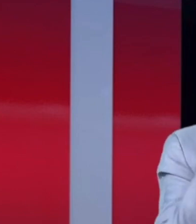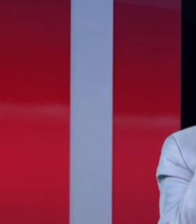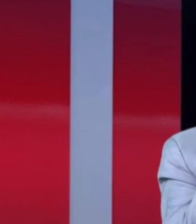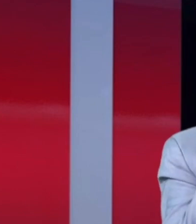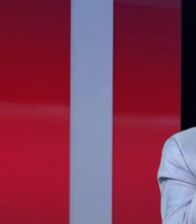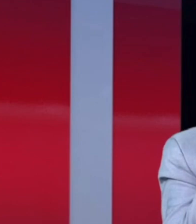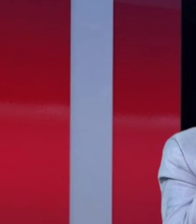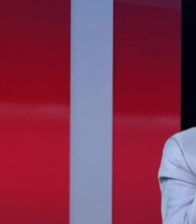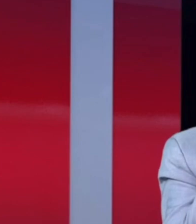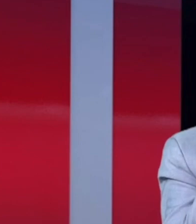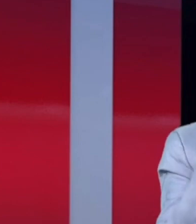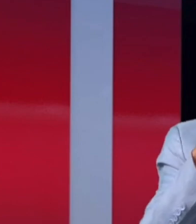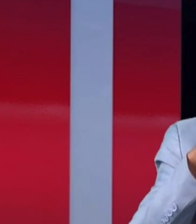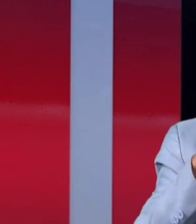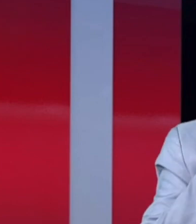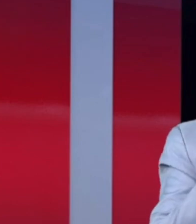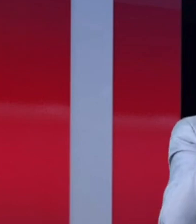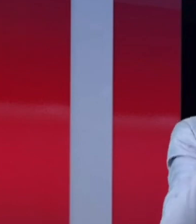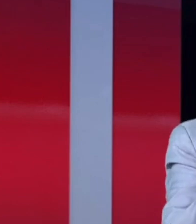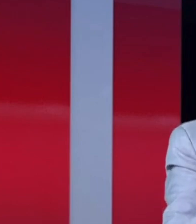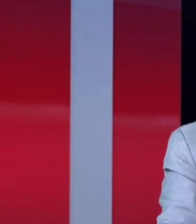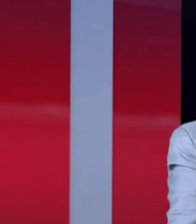Gostaria de saber como é que avalia